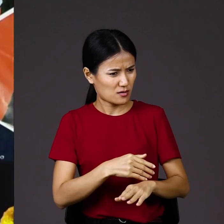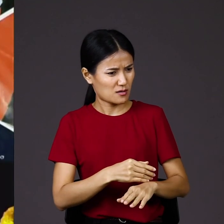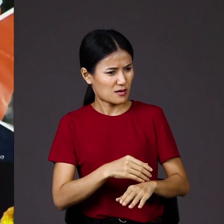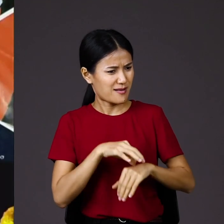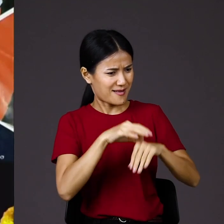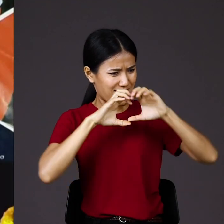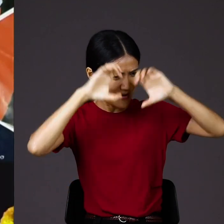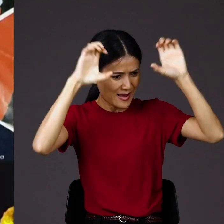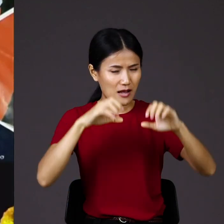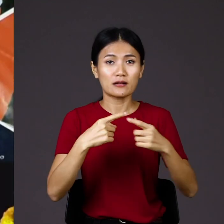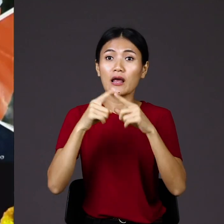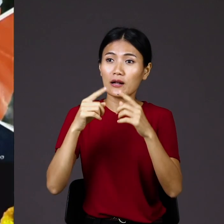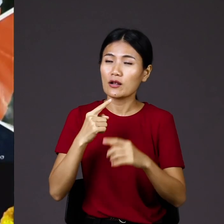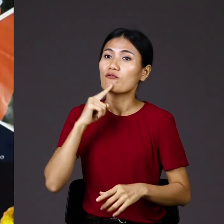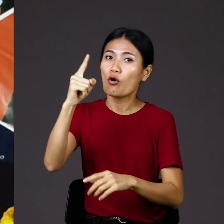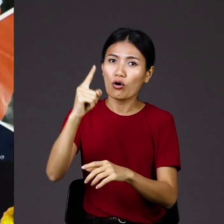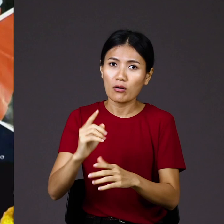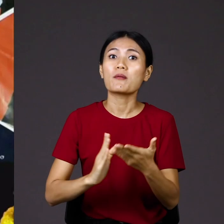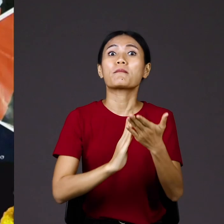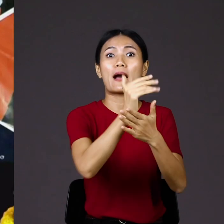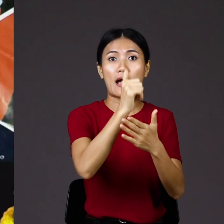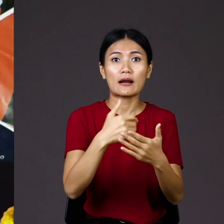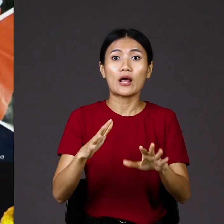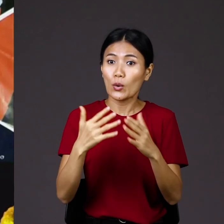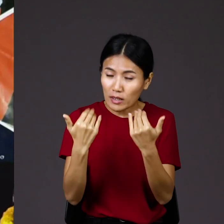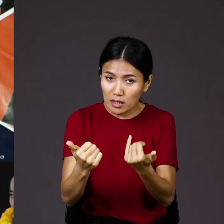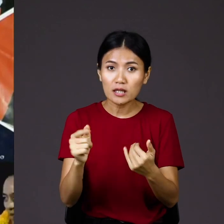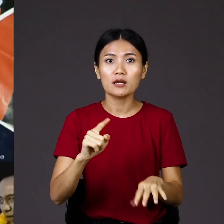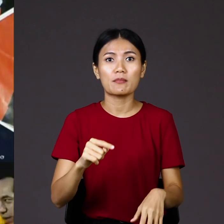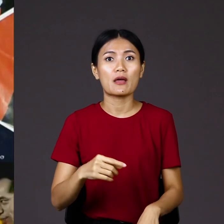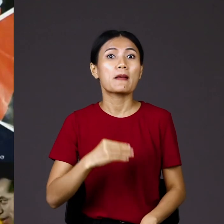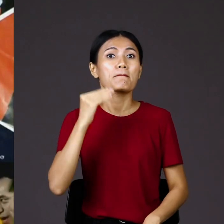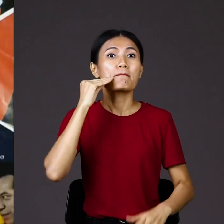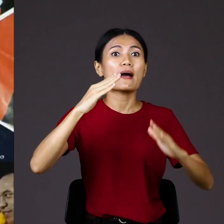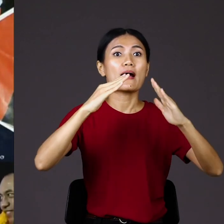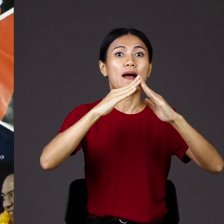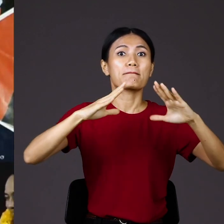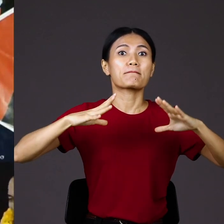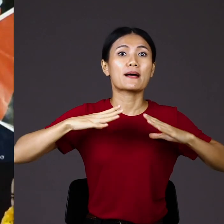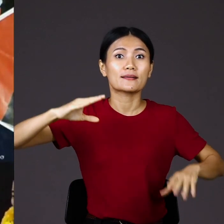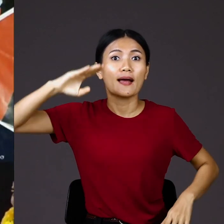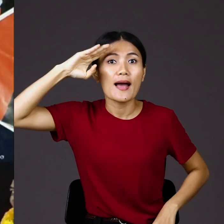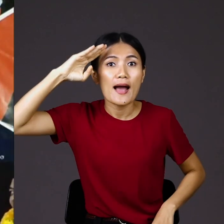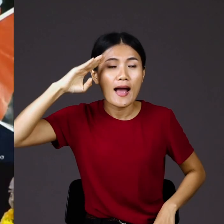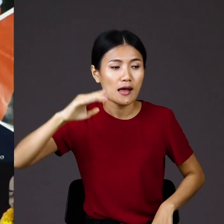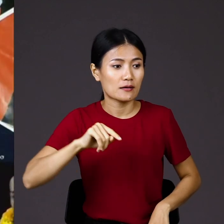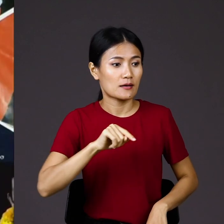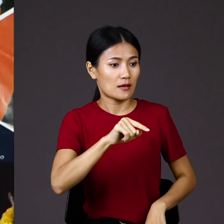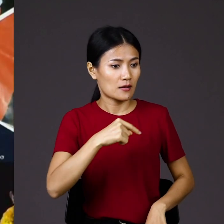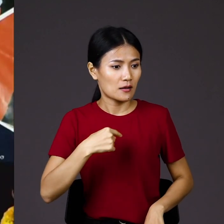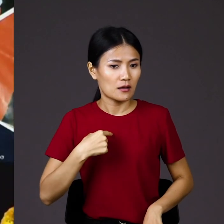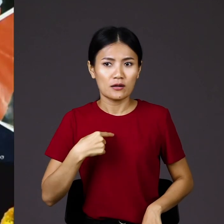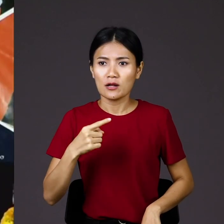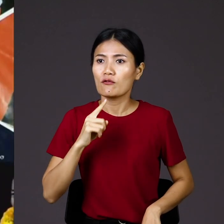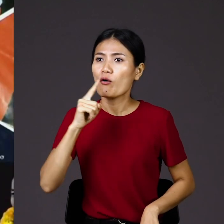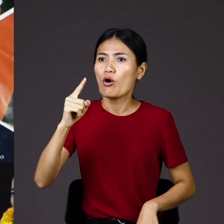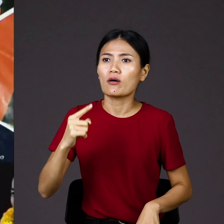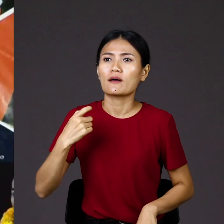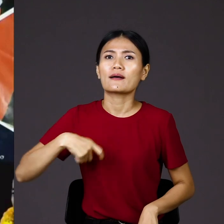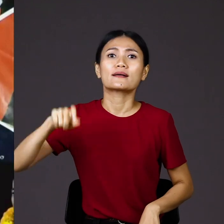มีผลประโยชน์ทับซ้อนหรือเปล่าเกี่ยวกับการได้อยู่ในบ้านพักทหารขึ้นศาลรัฐธรรมนูญก็รอด